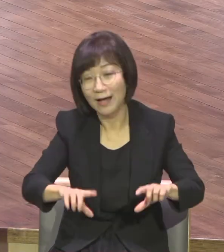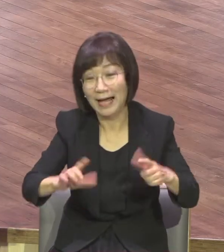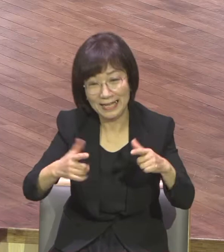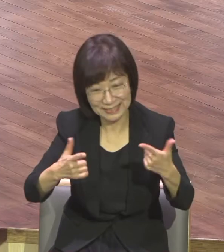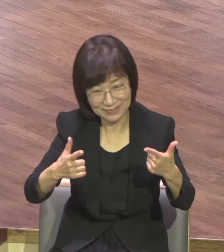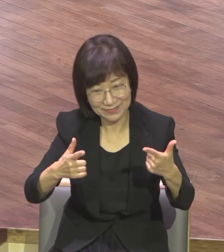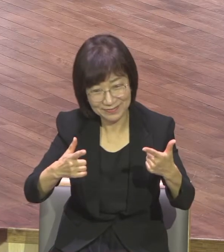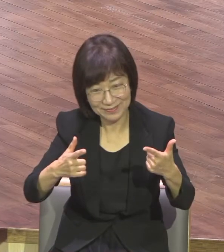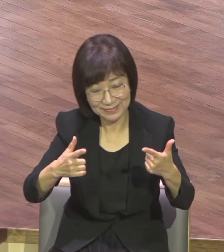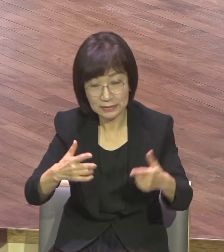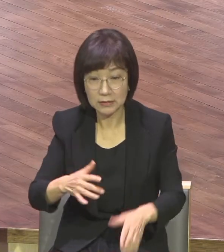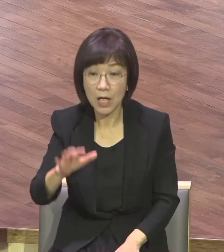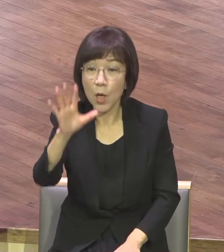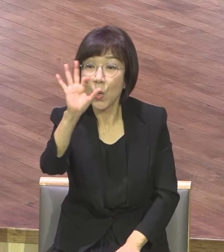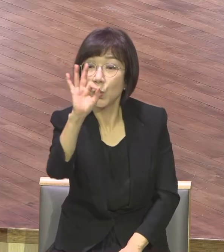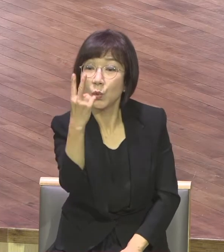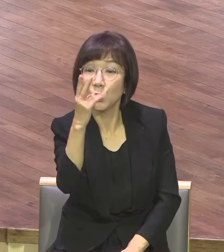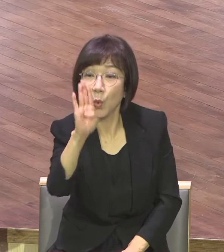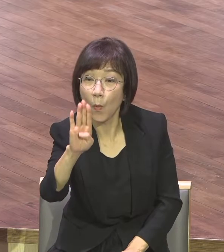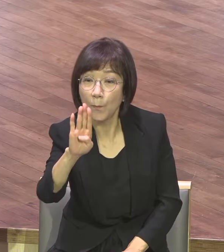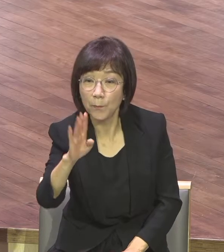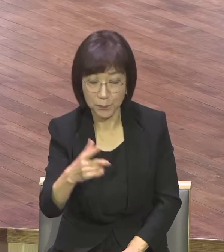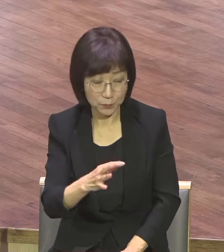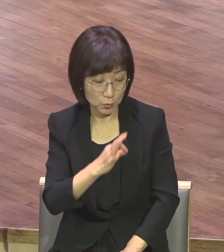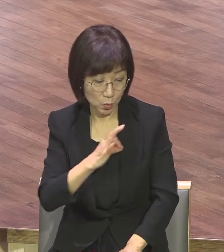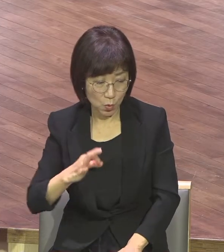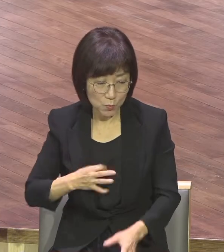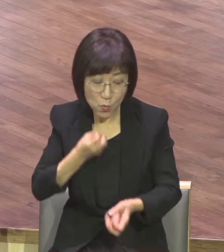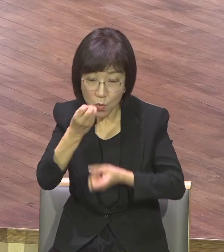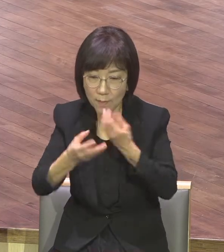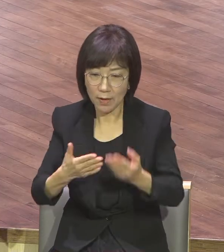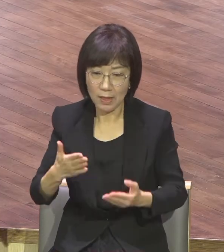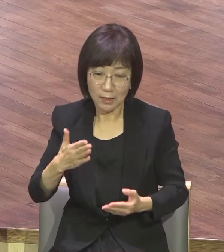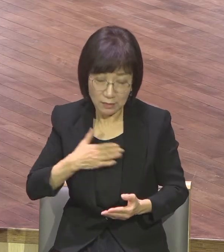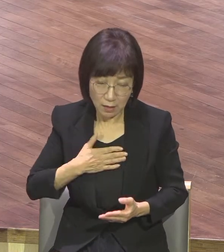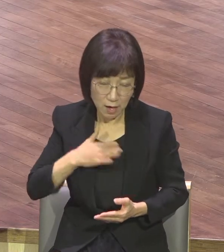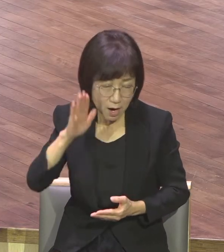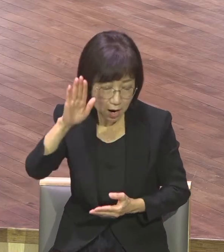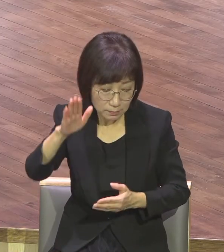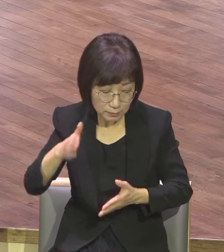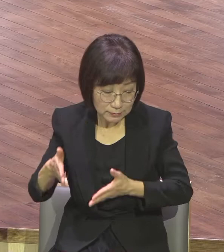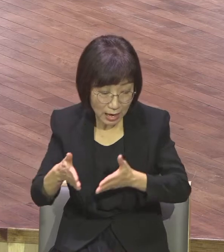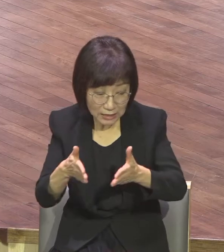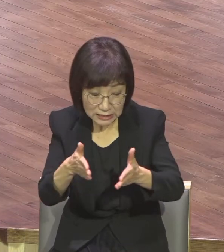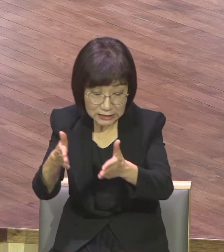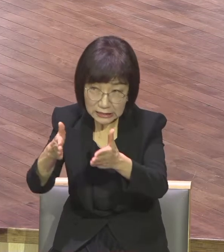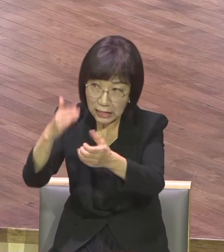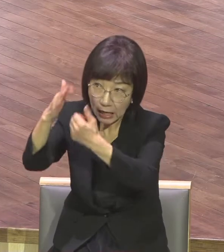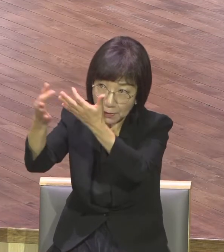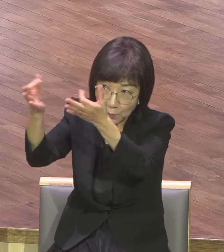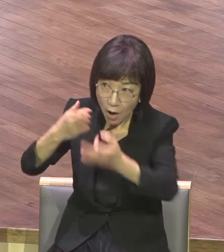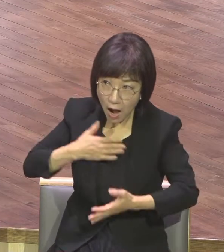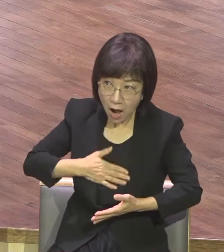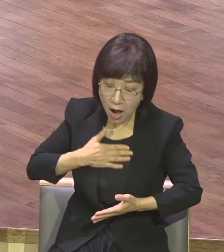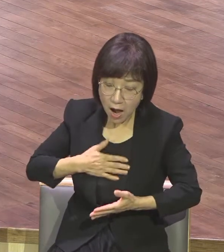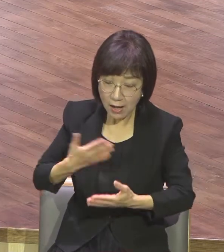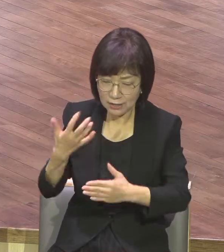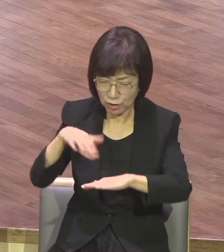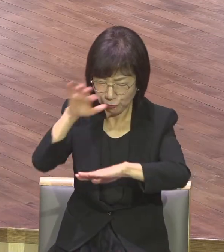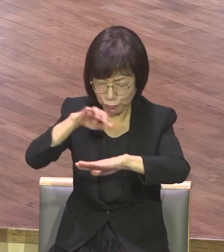10절에 욥의 고백이 나옵니다. 그러나 내가 가는 길을 그가 아시나니 그가 나를 달리하신 후에는